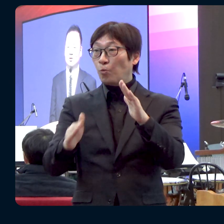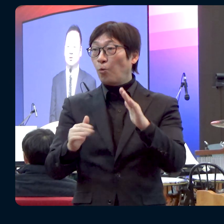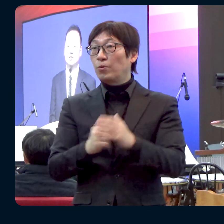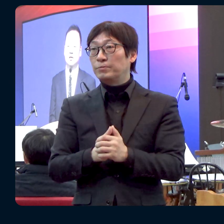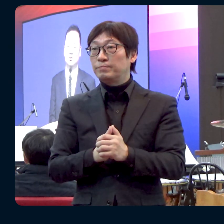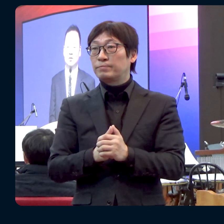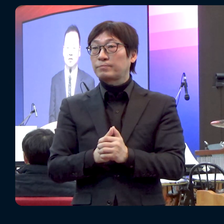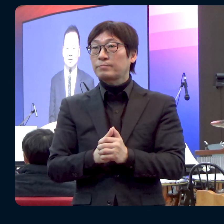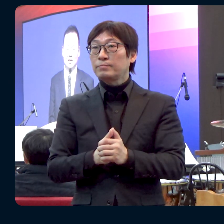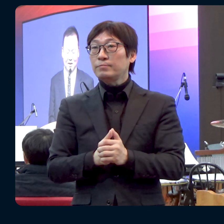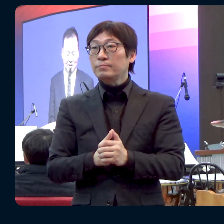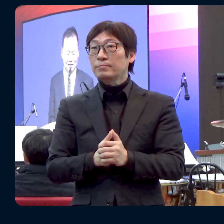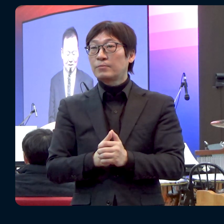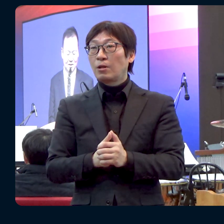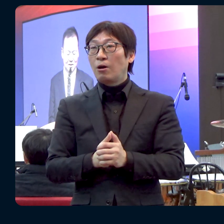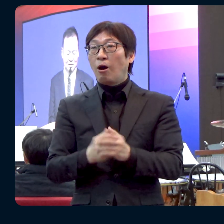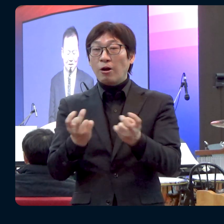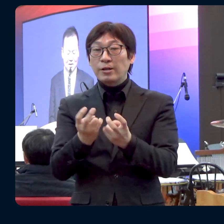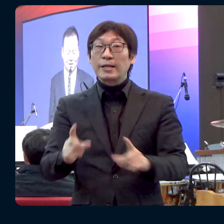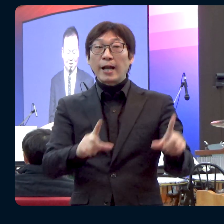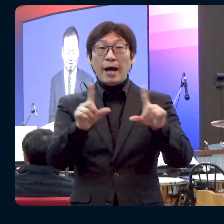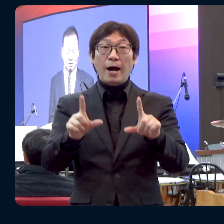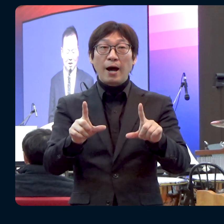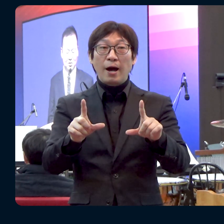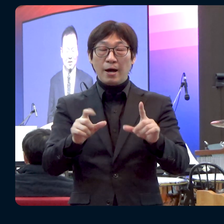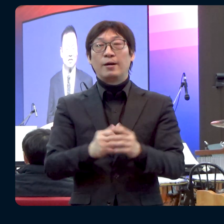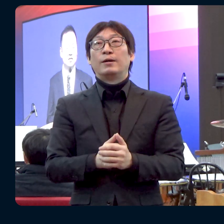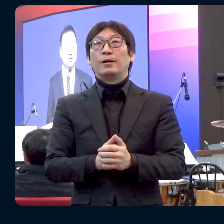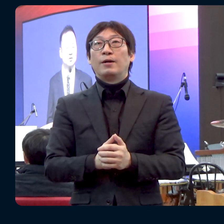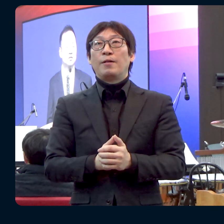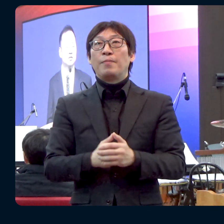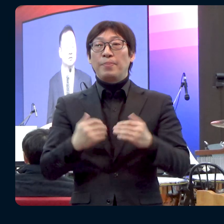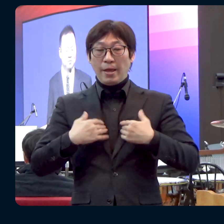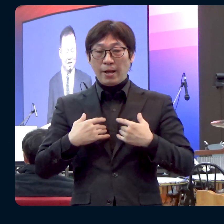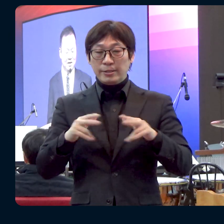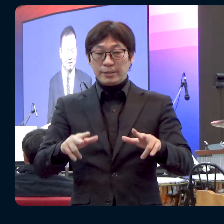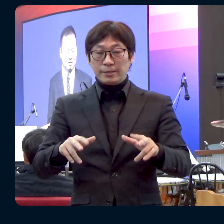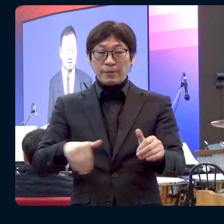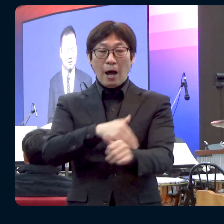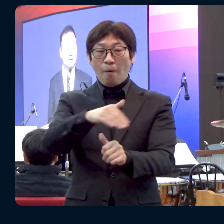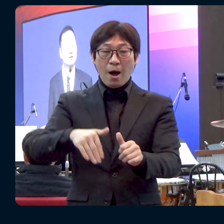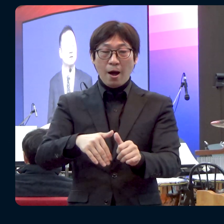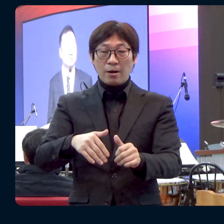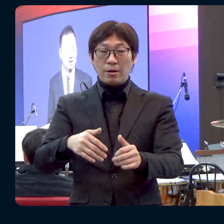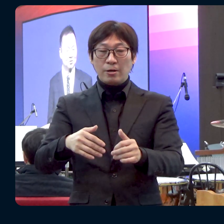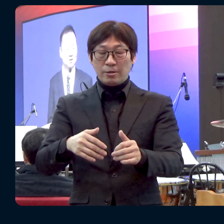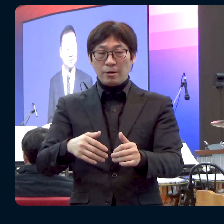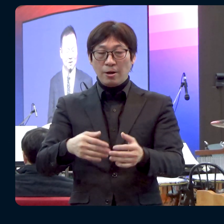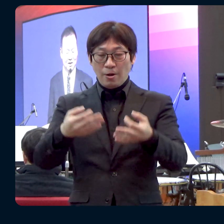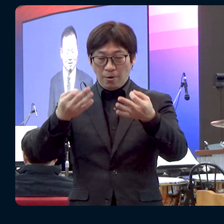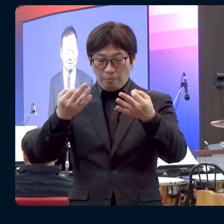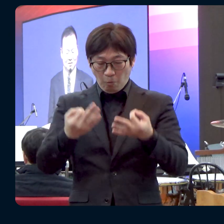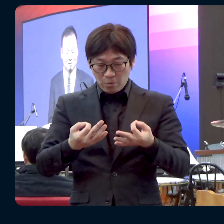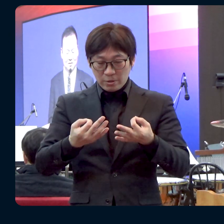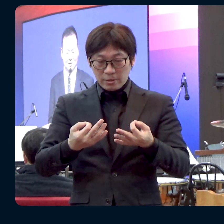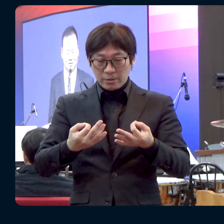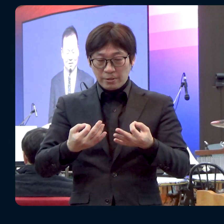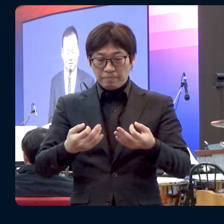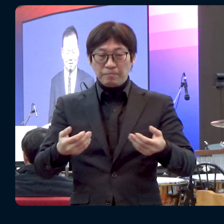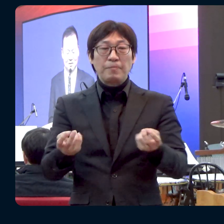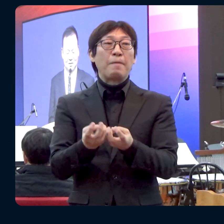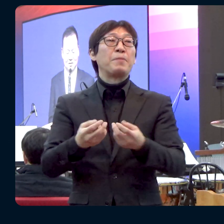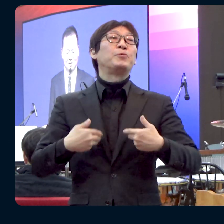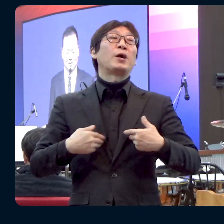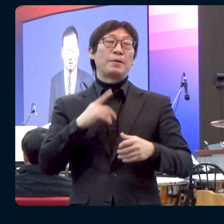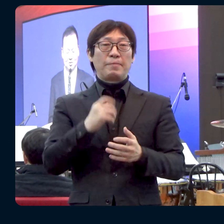성도는 어떤 시각으로 세상을 살아야 하는지, 어떤 시각으로 자신의 현실을 봐야 하는지를 말하고 있습니다.